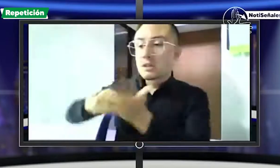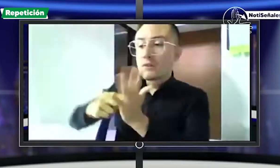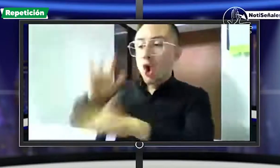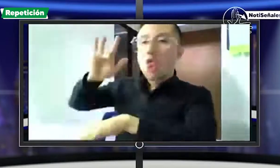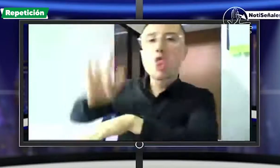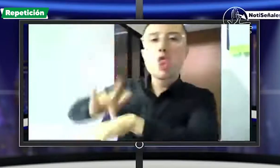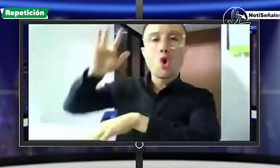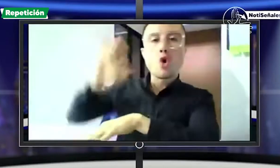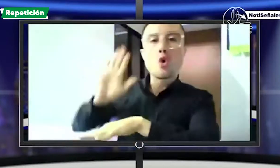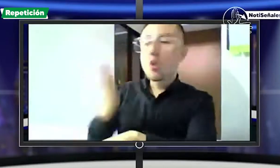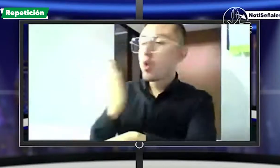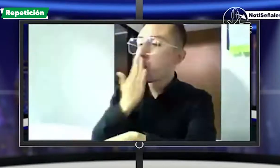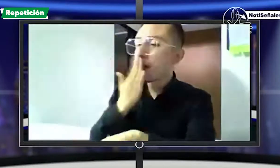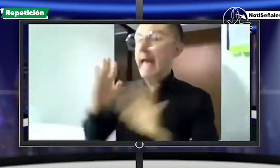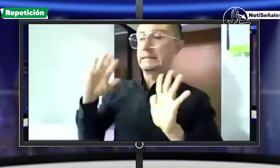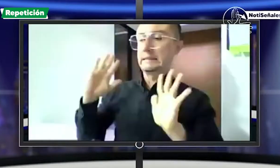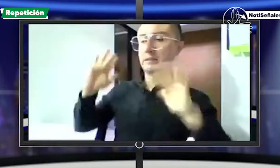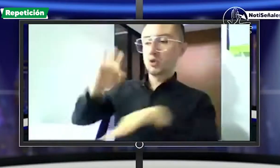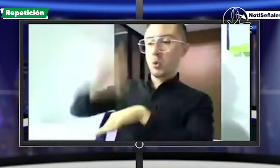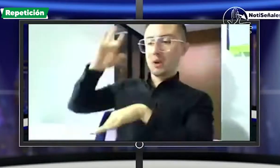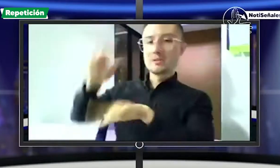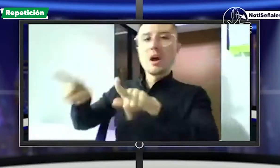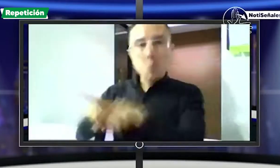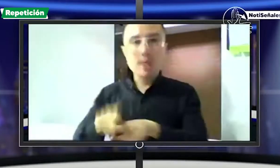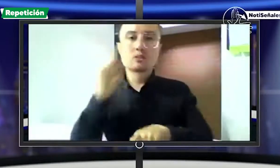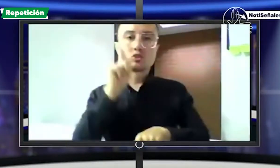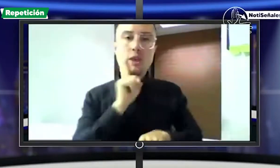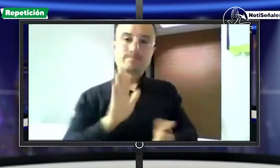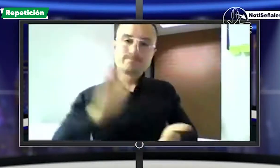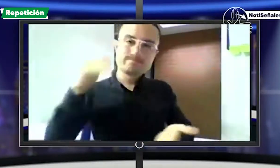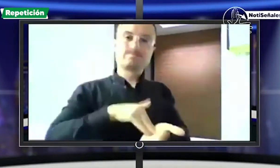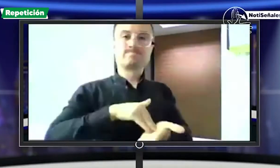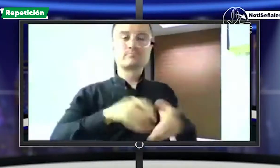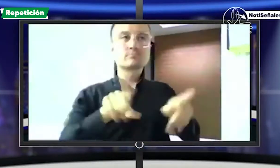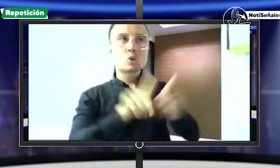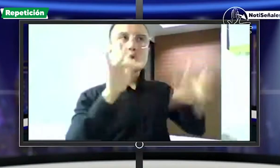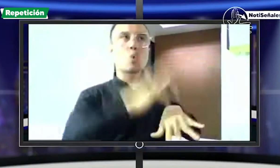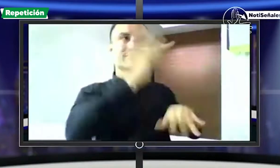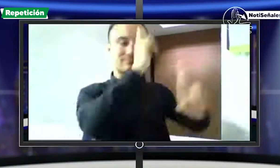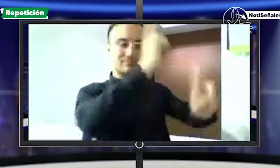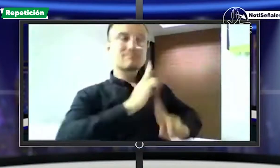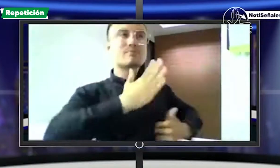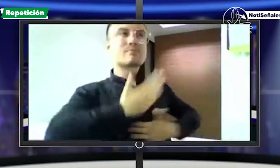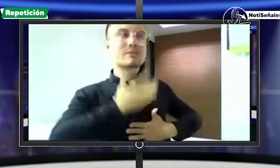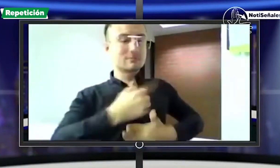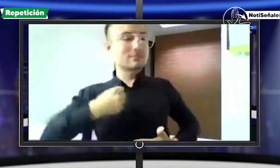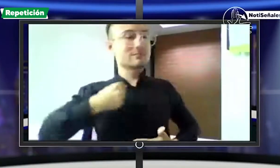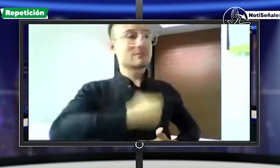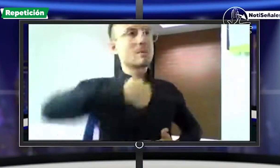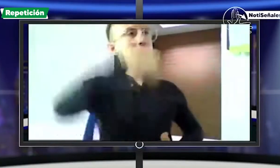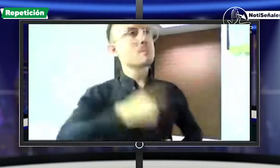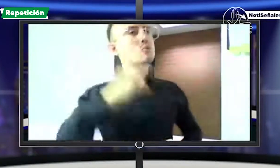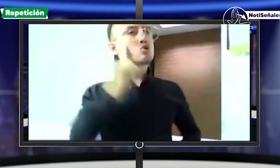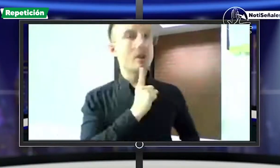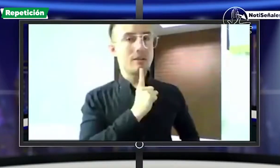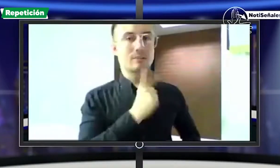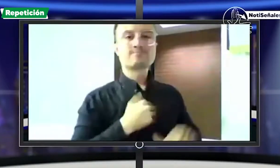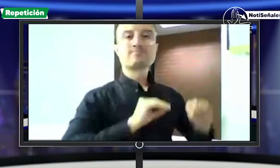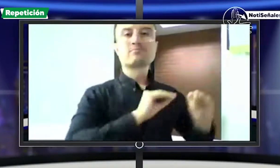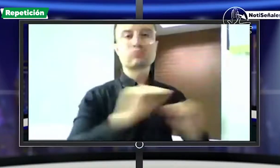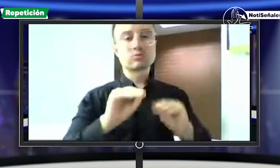tomaría posesión de las cosas de esta comunidad étnica sencillamente para mercantilizarla entonces de la misma manera que